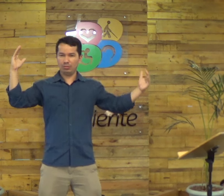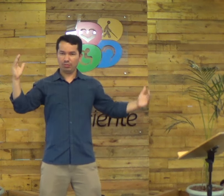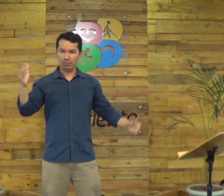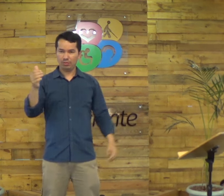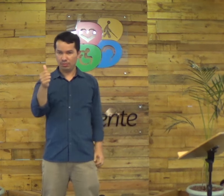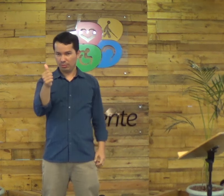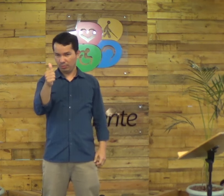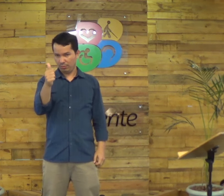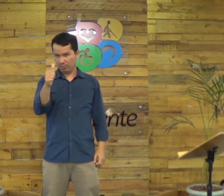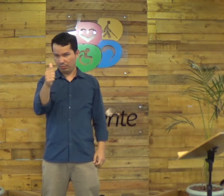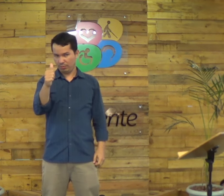isso, pelo menos,